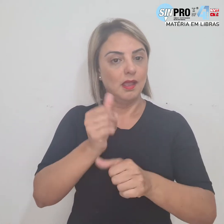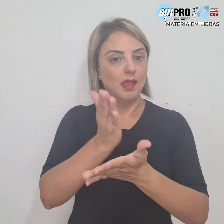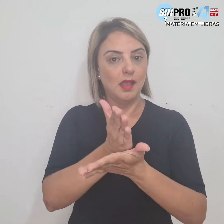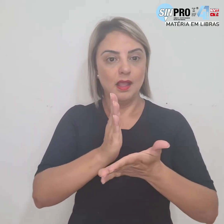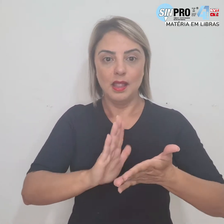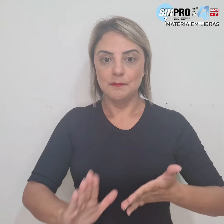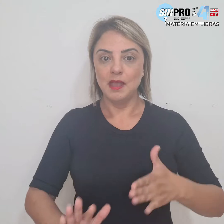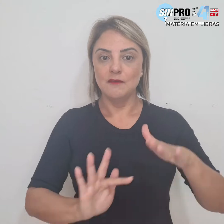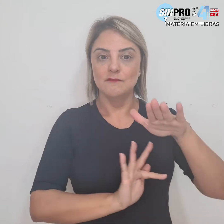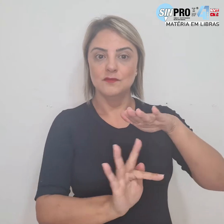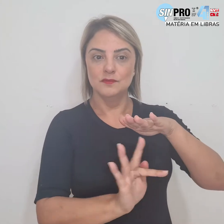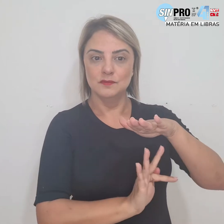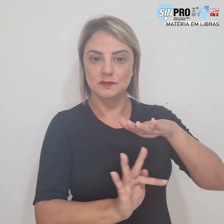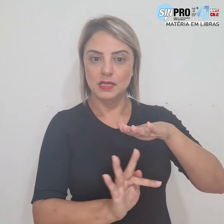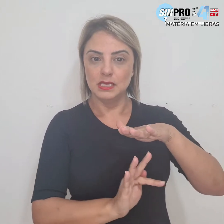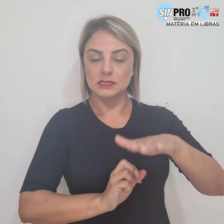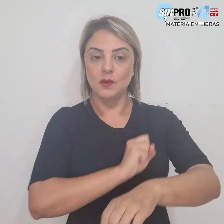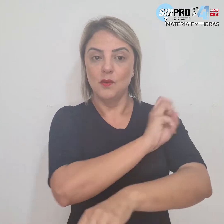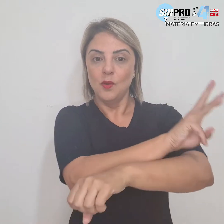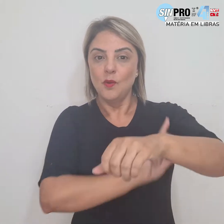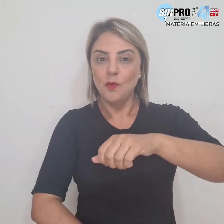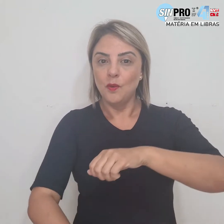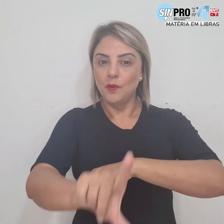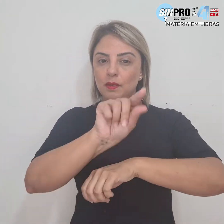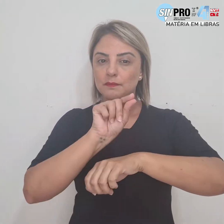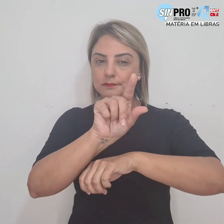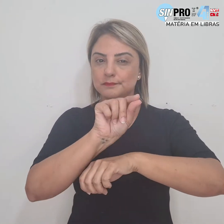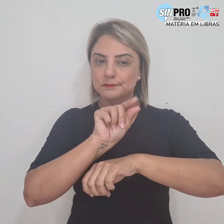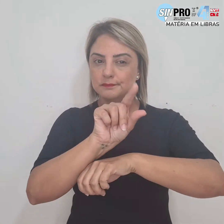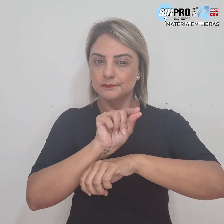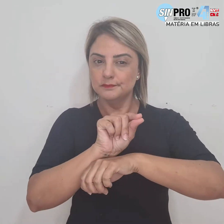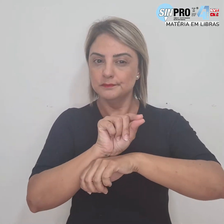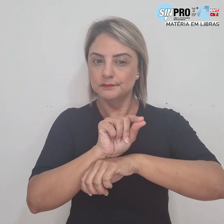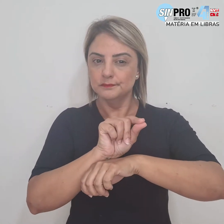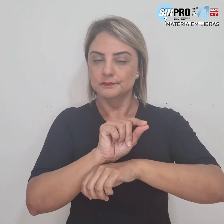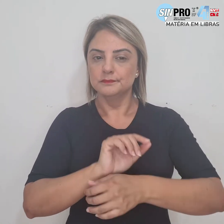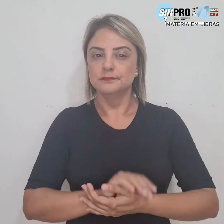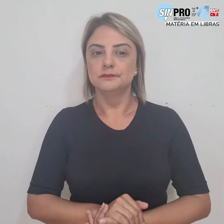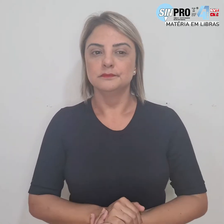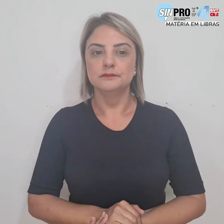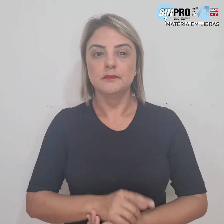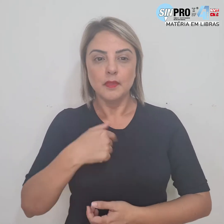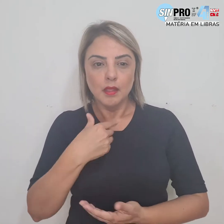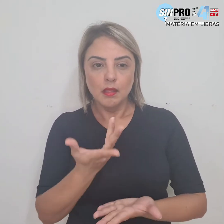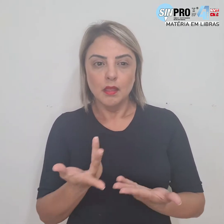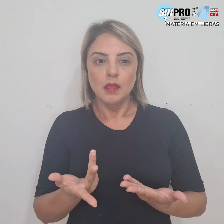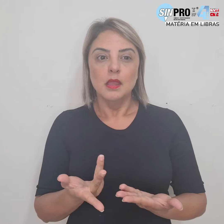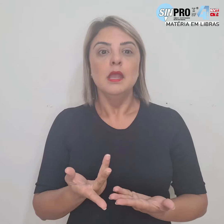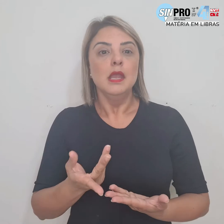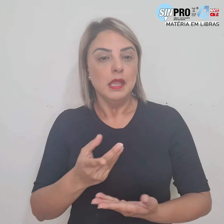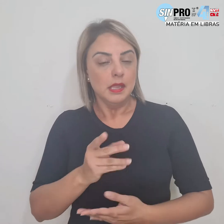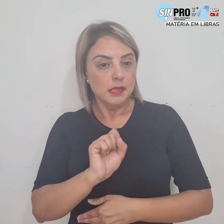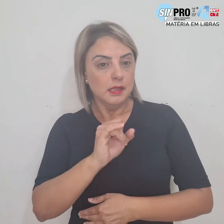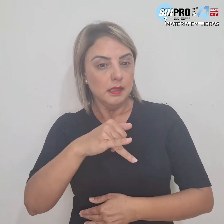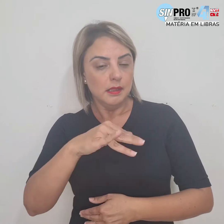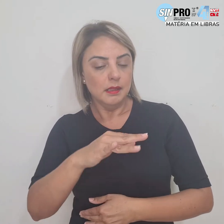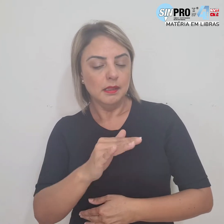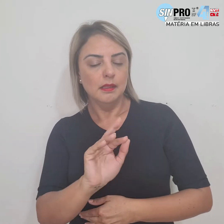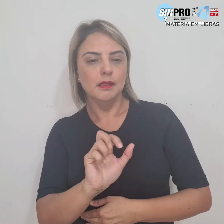extinguir autarquias e fundações, como o IBAMA, Instituto Brasileiro do Meio Ambiente e dos Recursos Renováveis, e INCRA, o